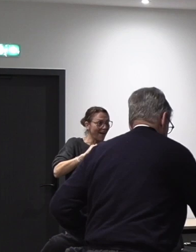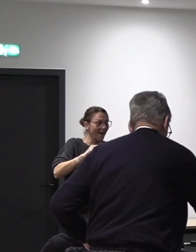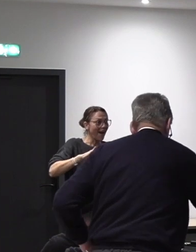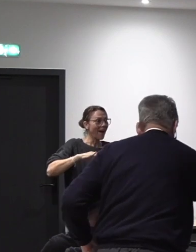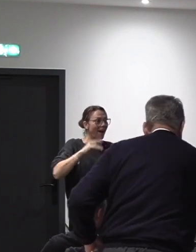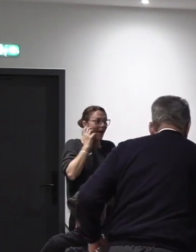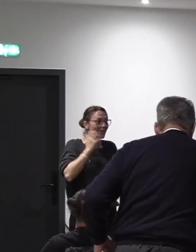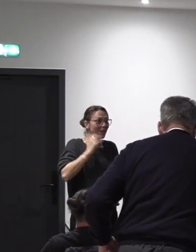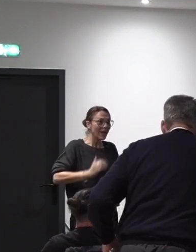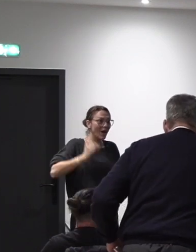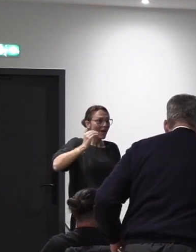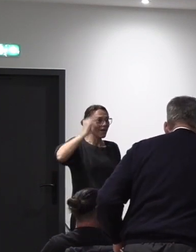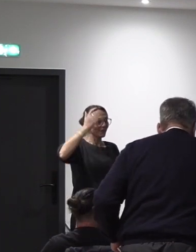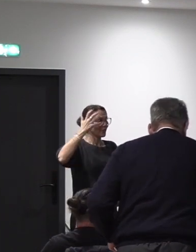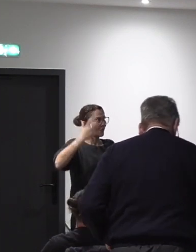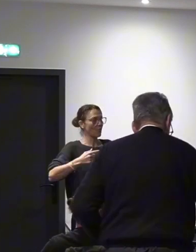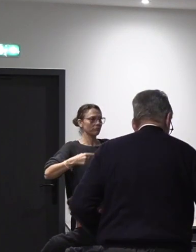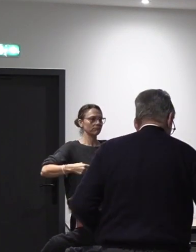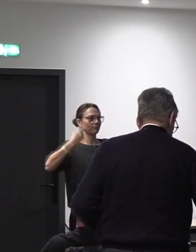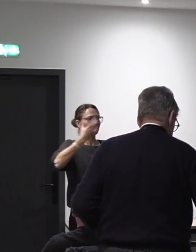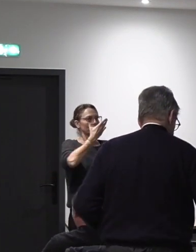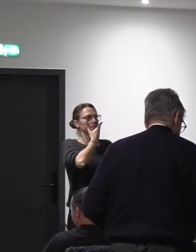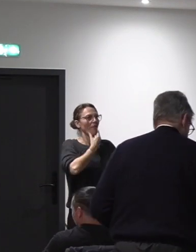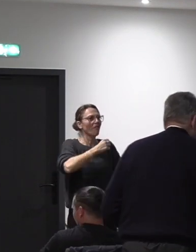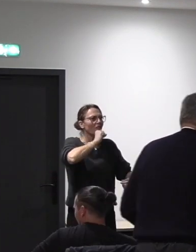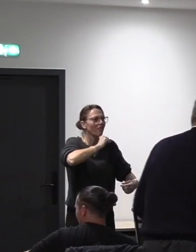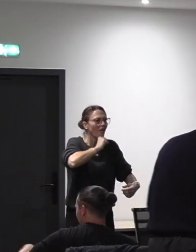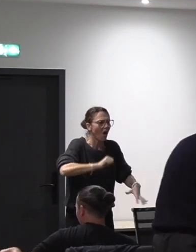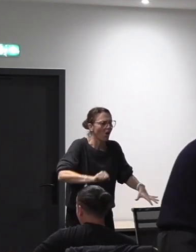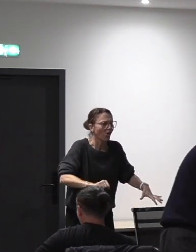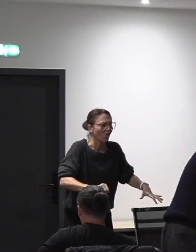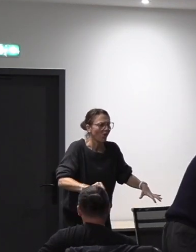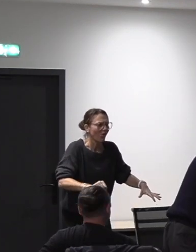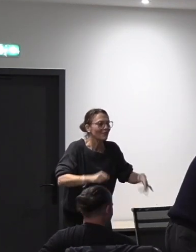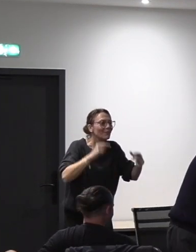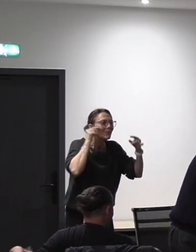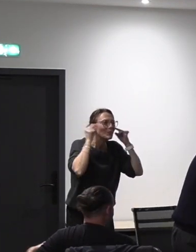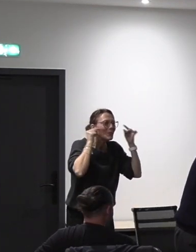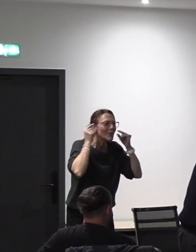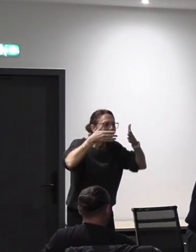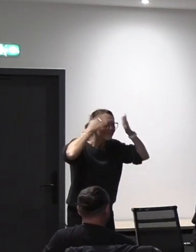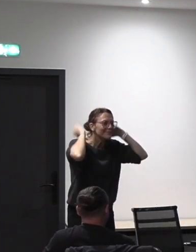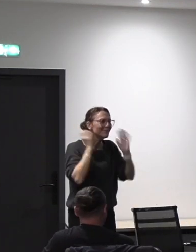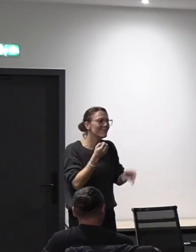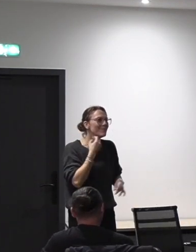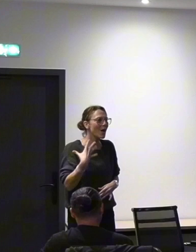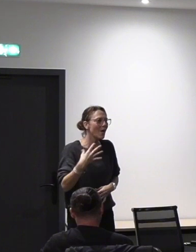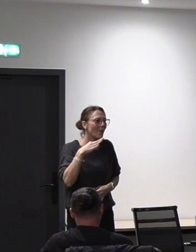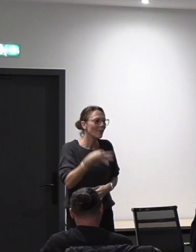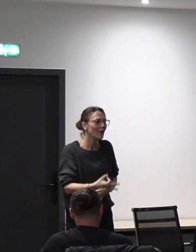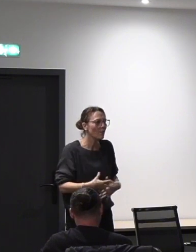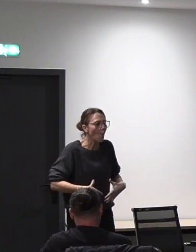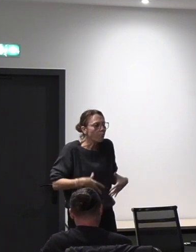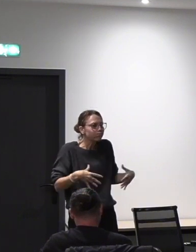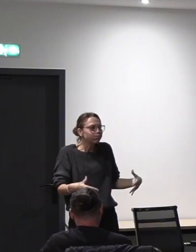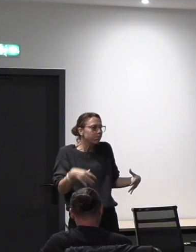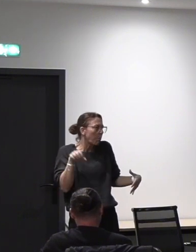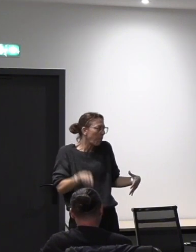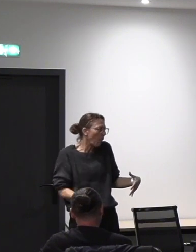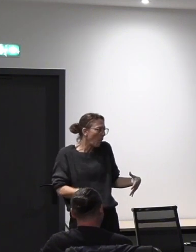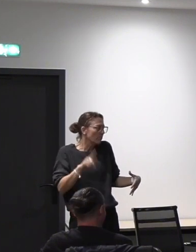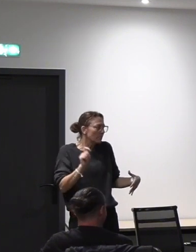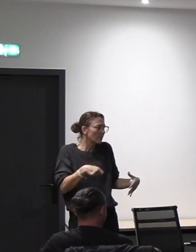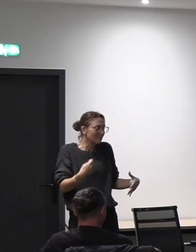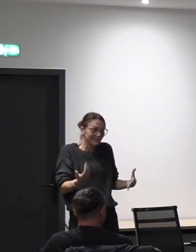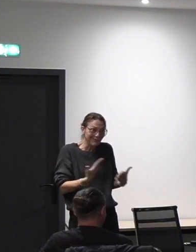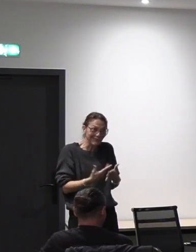et nous nous souhaitons tous de devenir des beaux et belles vieillardes avec des rides et des cheveux tout blancs. Et un peu de corpulence parfois. Est-ce